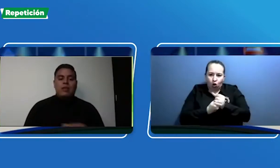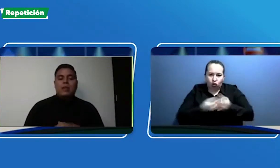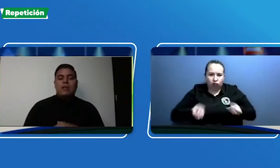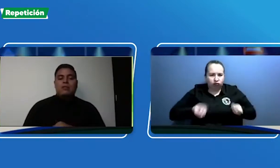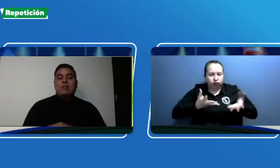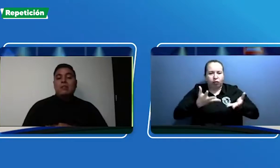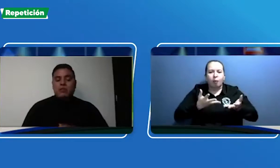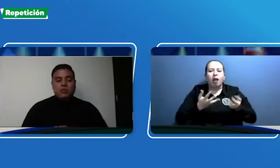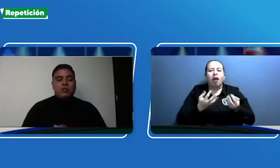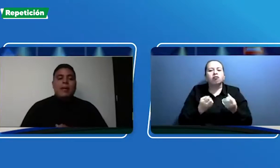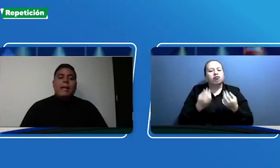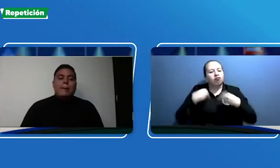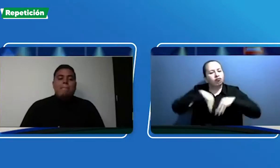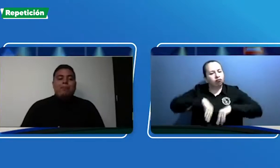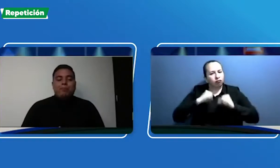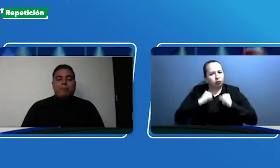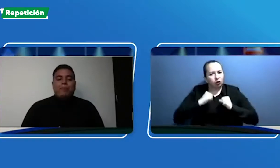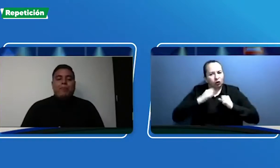importante en esos espacios